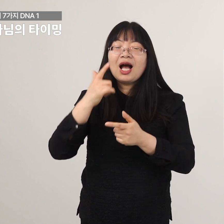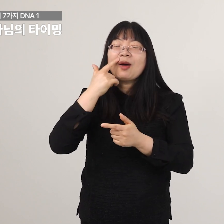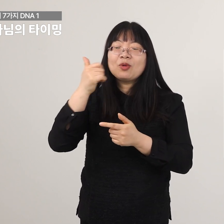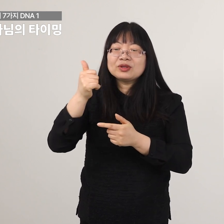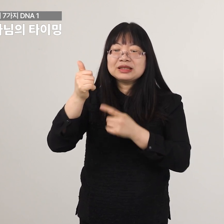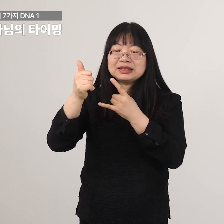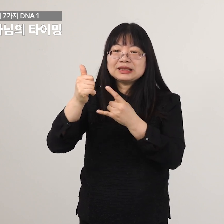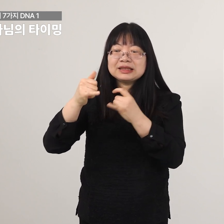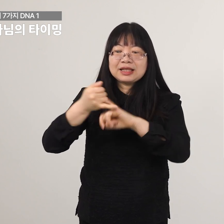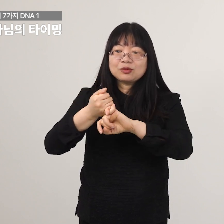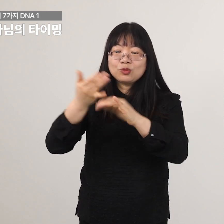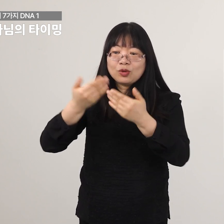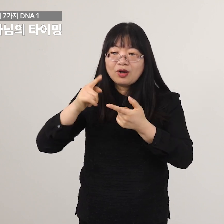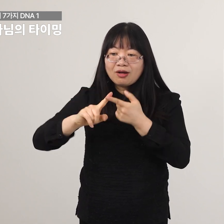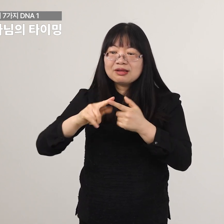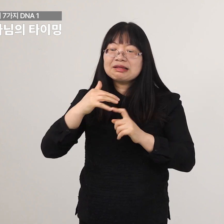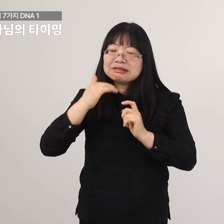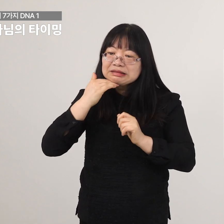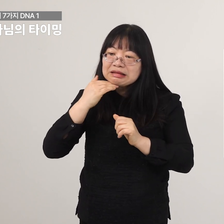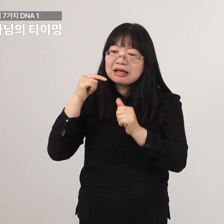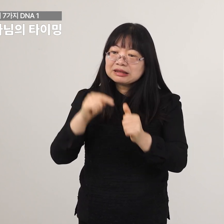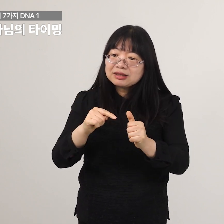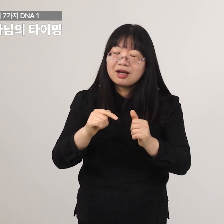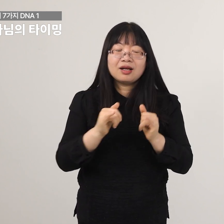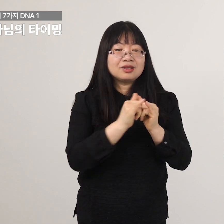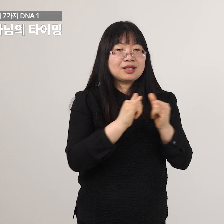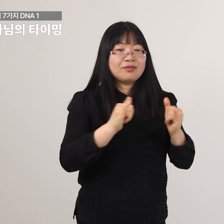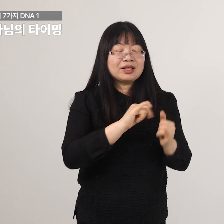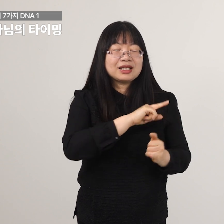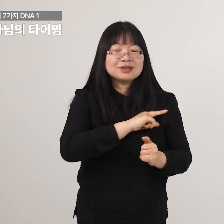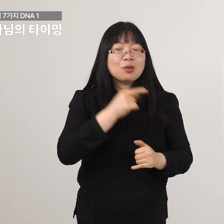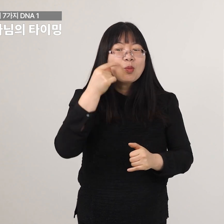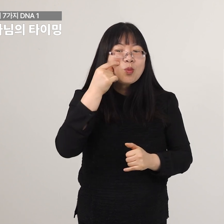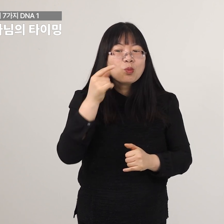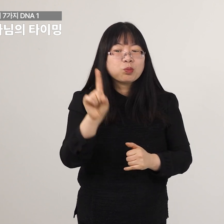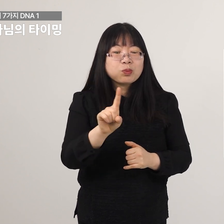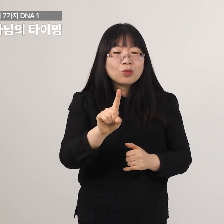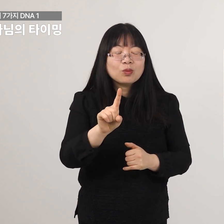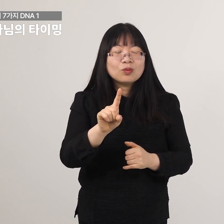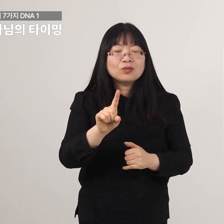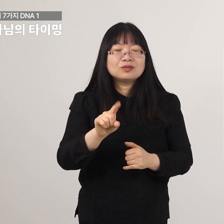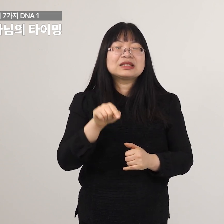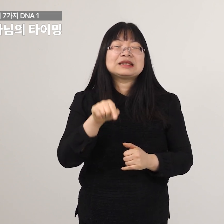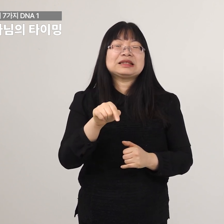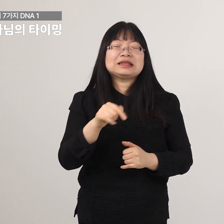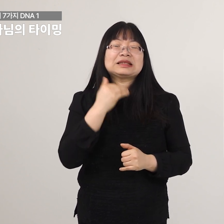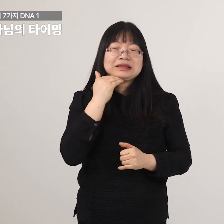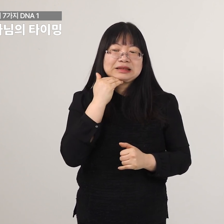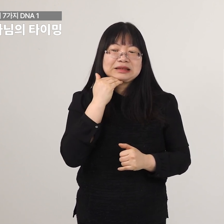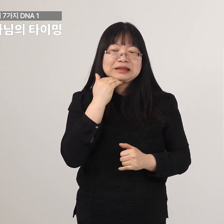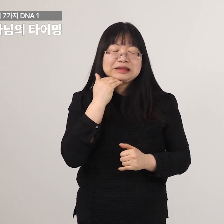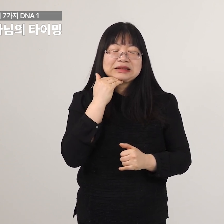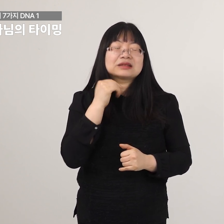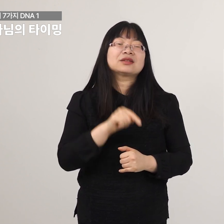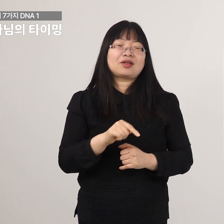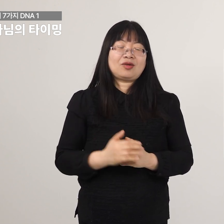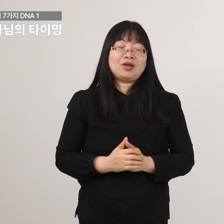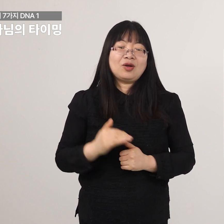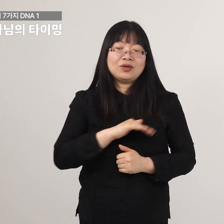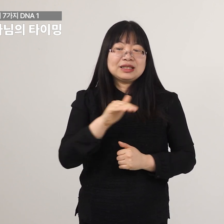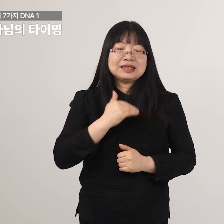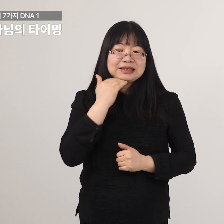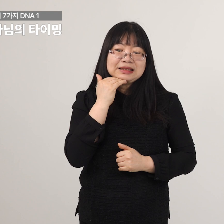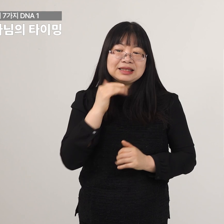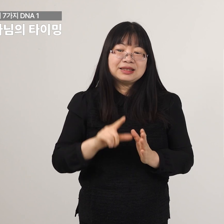것을 기다리라. 사람이 가장 못하는 대목이 이 지점입니다. 우리는 기다리는